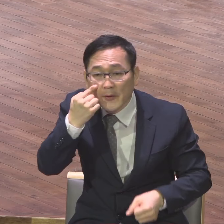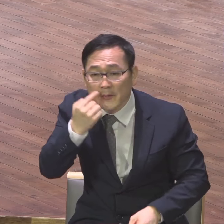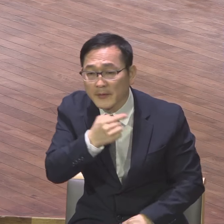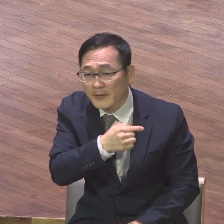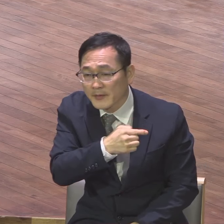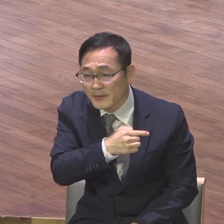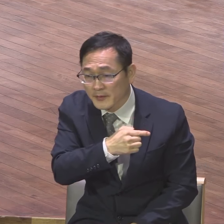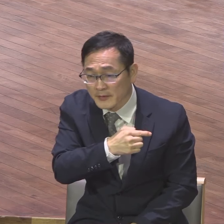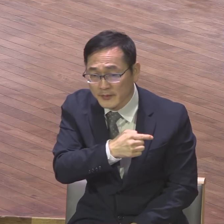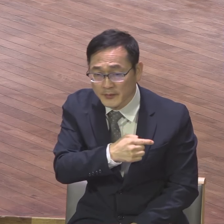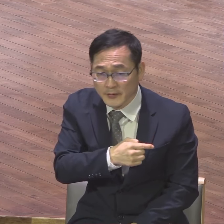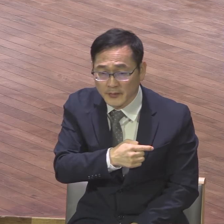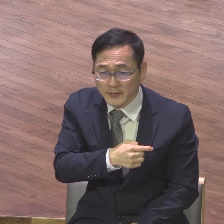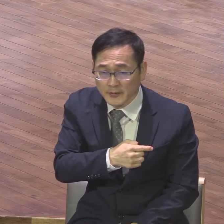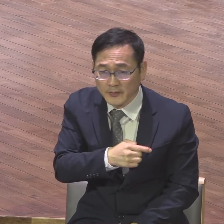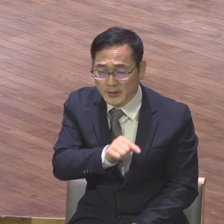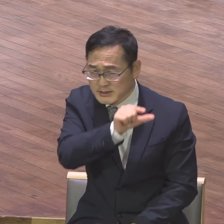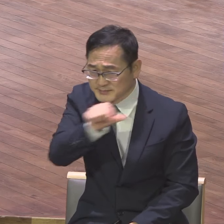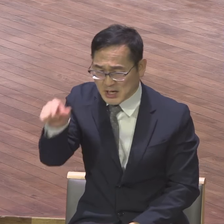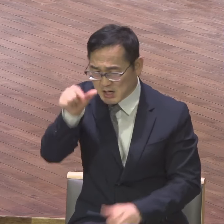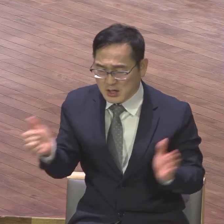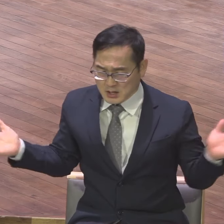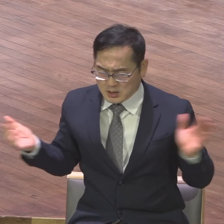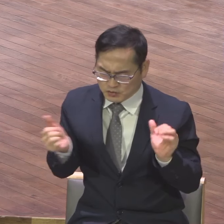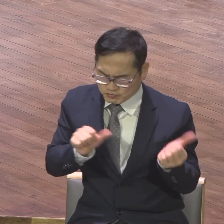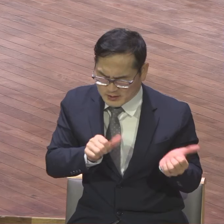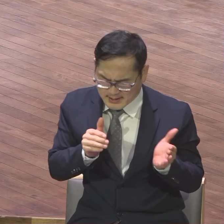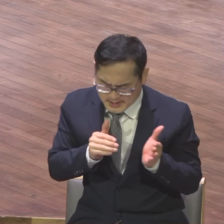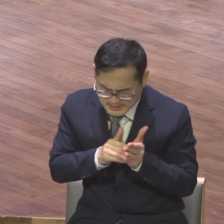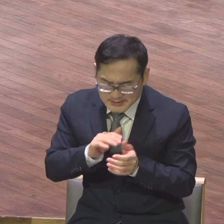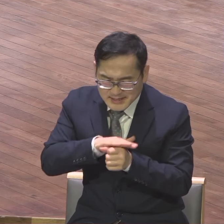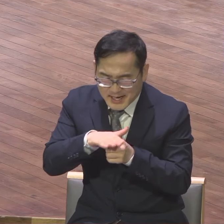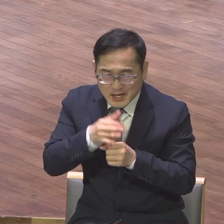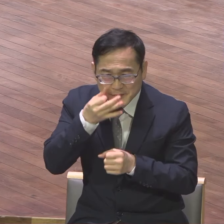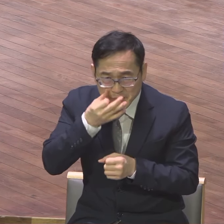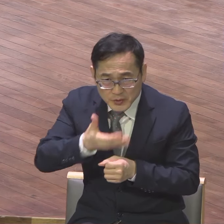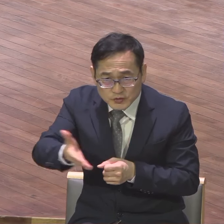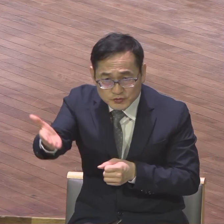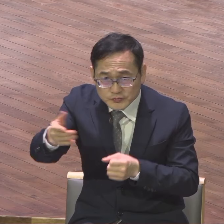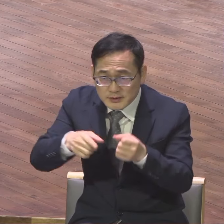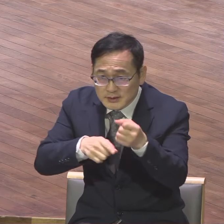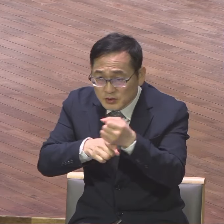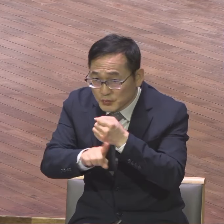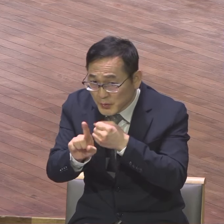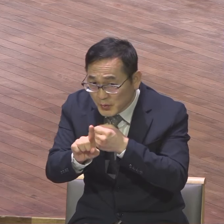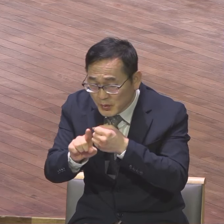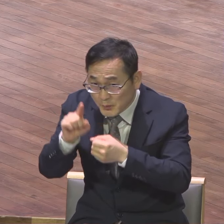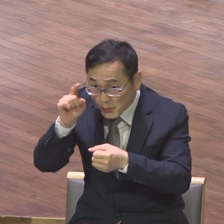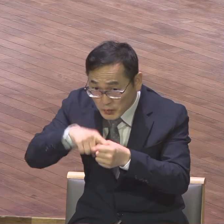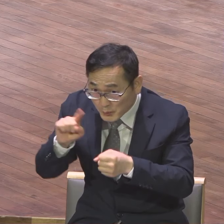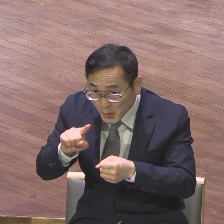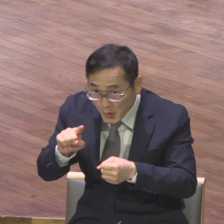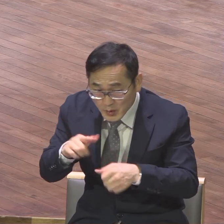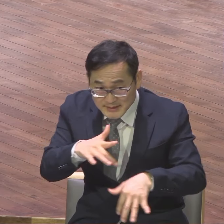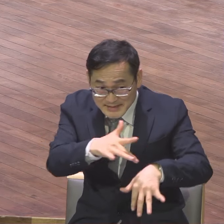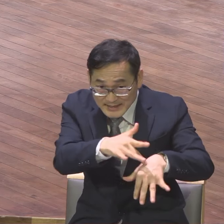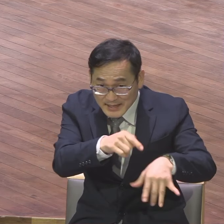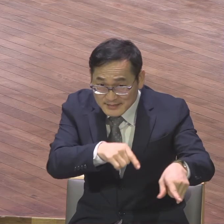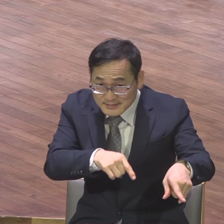이런 십자가 사랑을 베푸신 궁극적인 목적이 바로 뭐요?